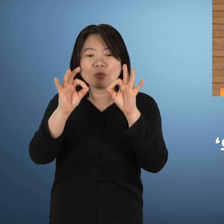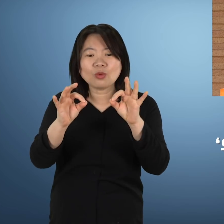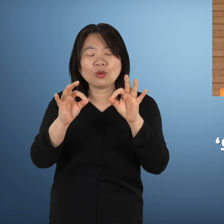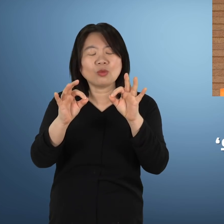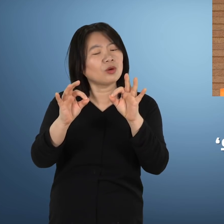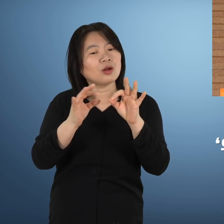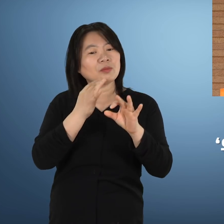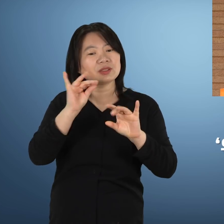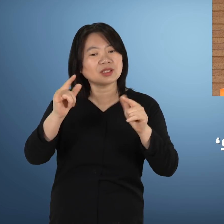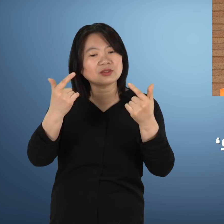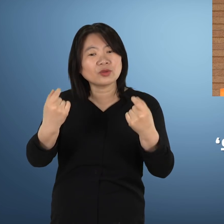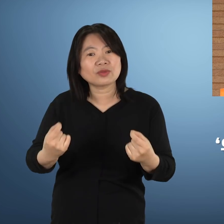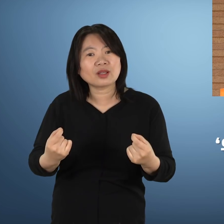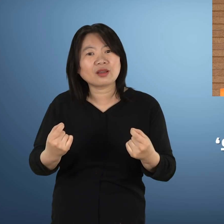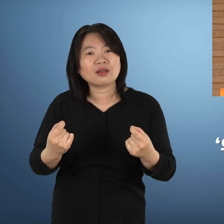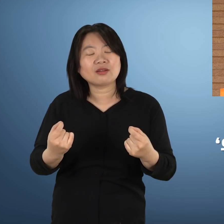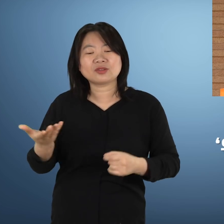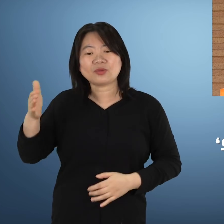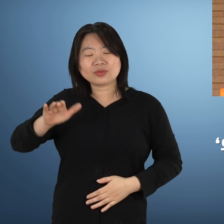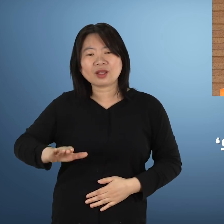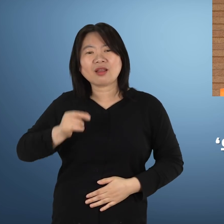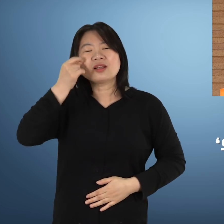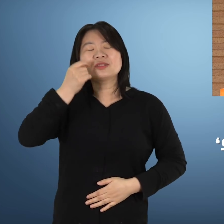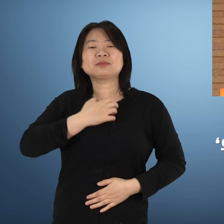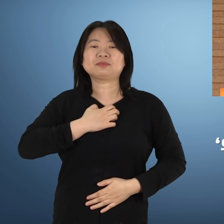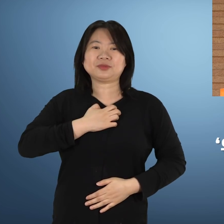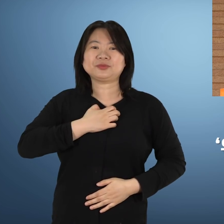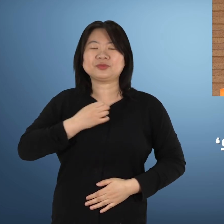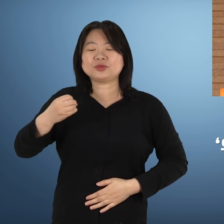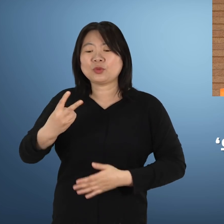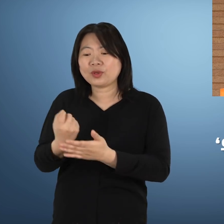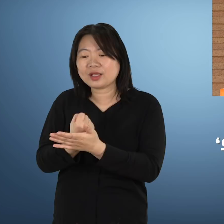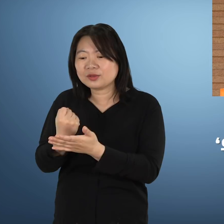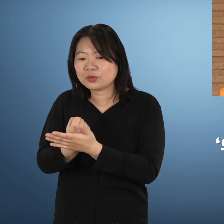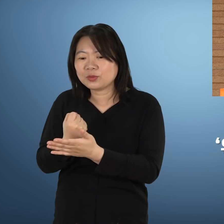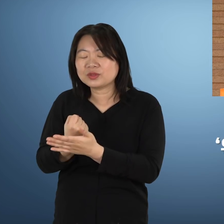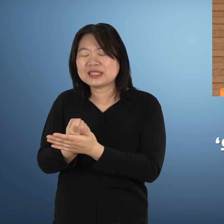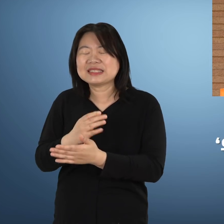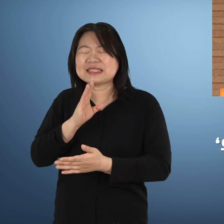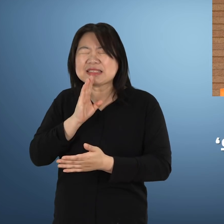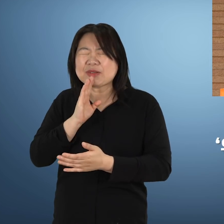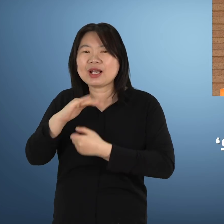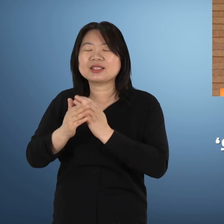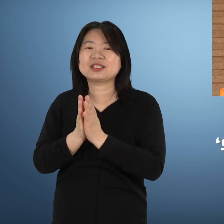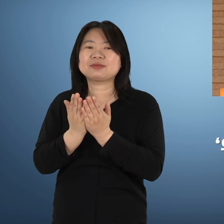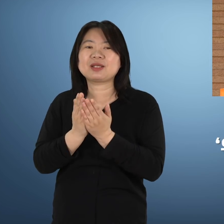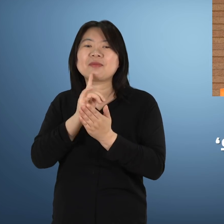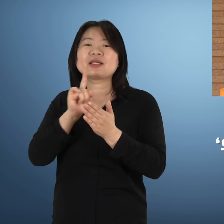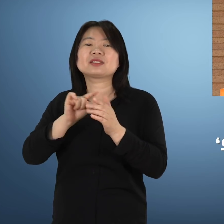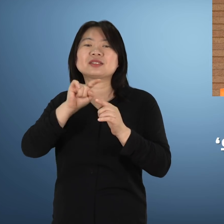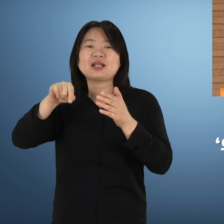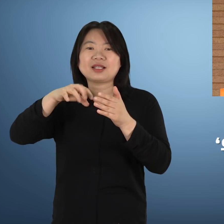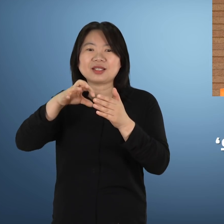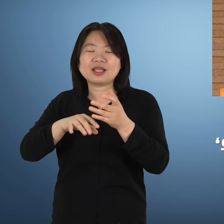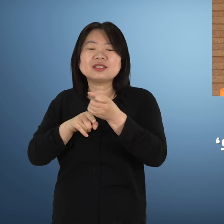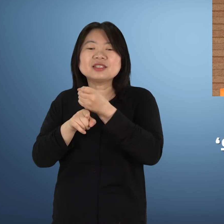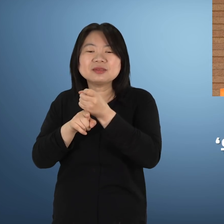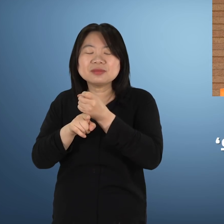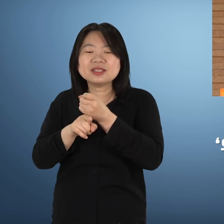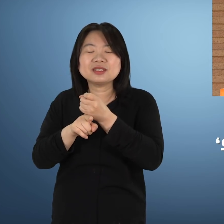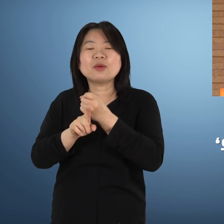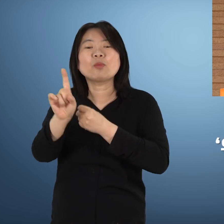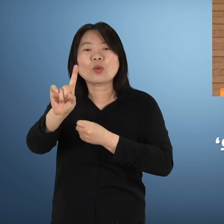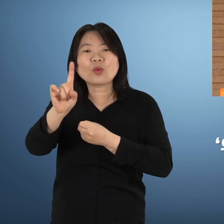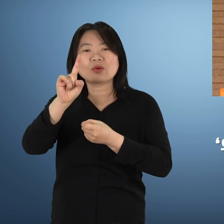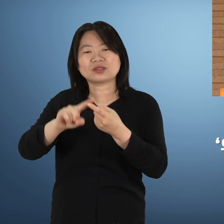이것이 과연 오늘 본문에서 어떤 의미를 내포하고 있을까? 그것을 함께 좀 생각해